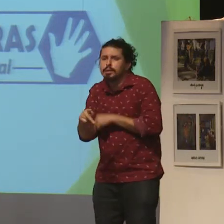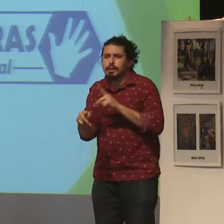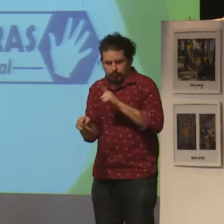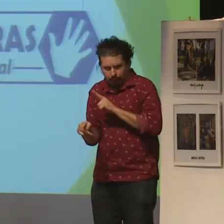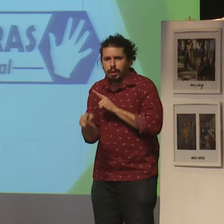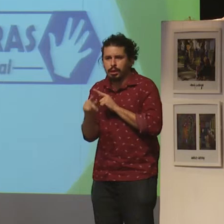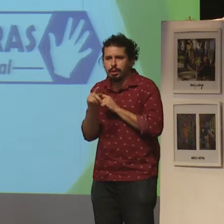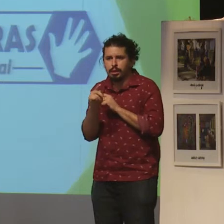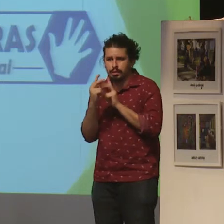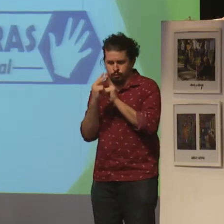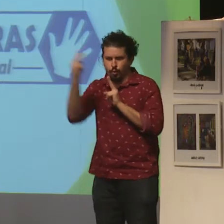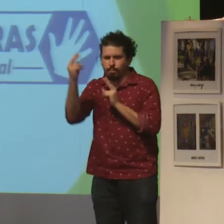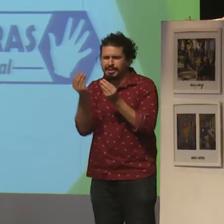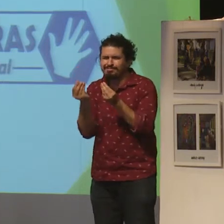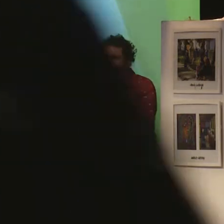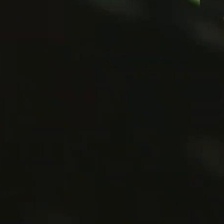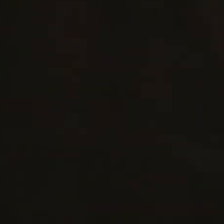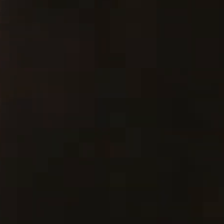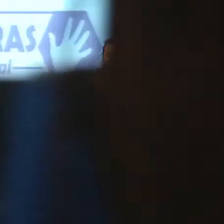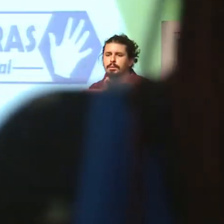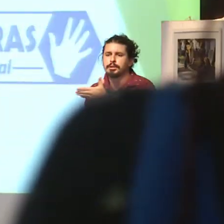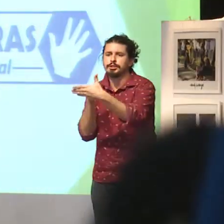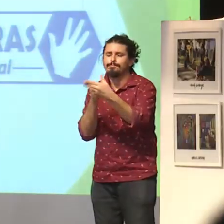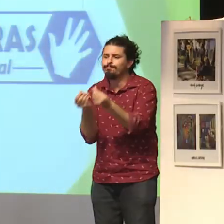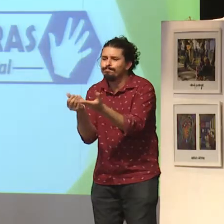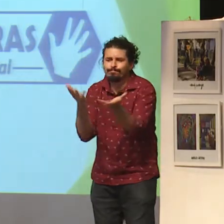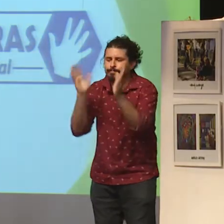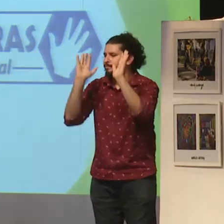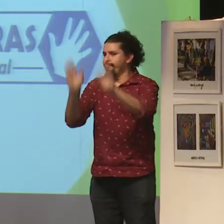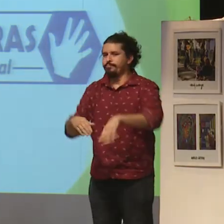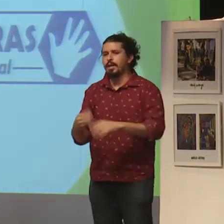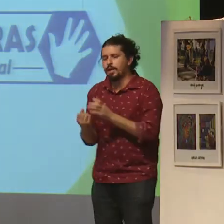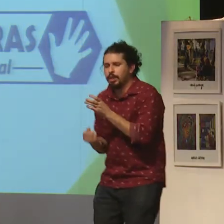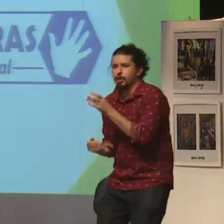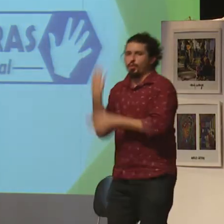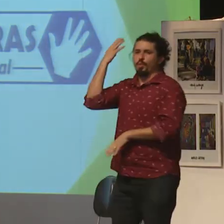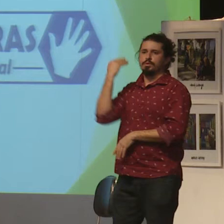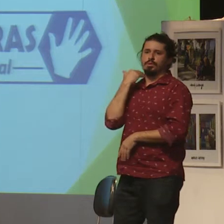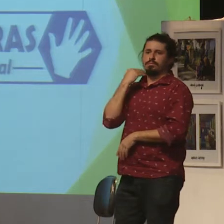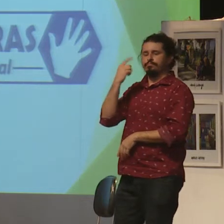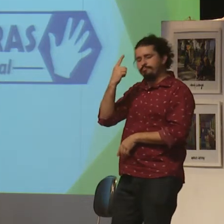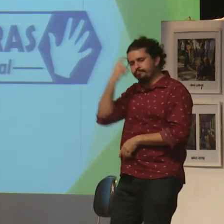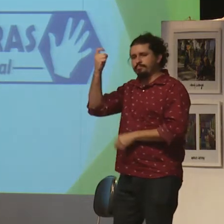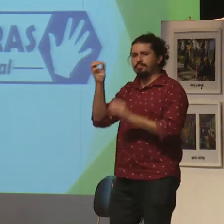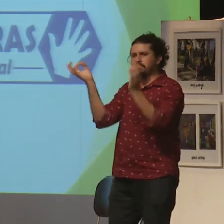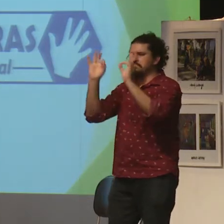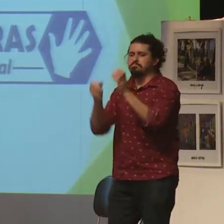Rio o seu pontapé inicial, mas a gente se percebeu que tinha algumas limitações. Então, o Gustavo